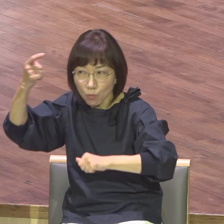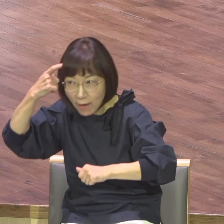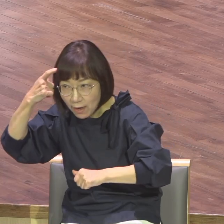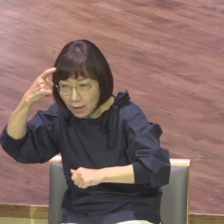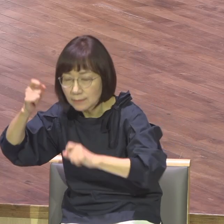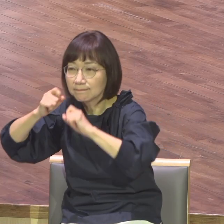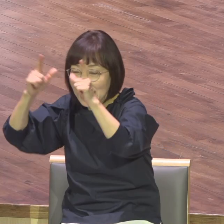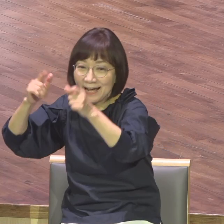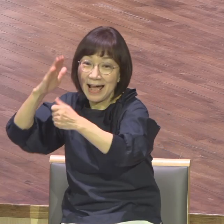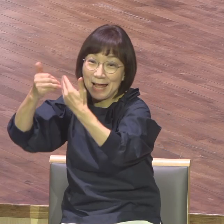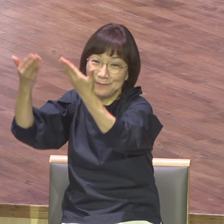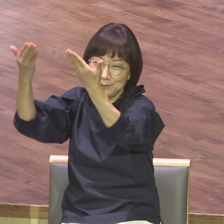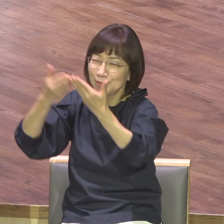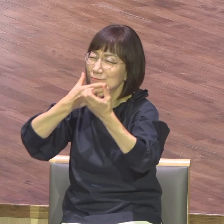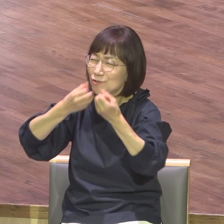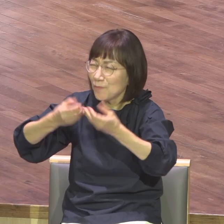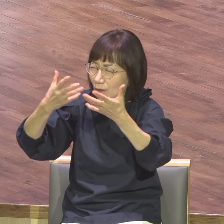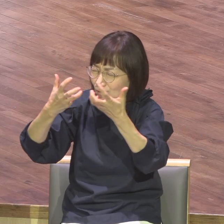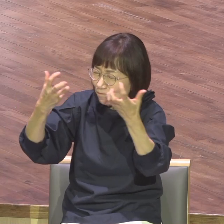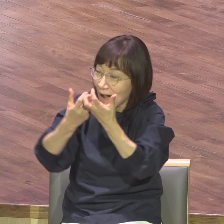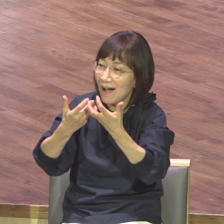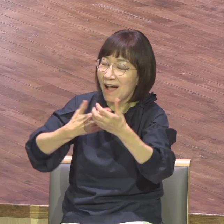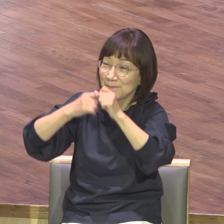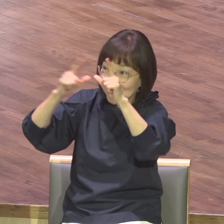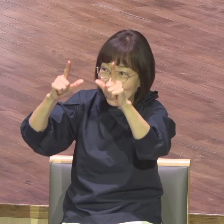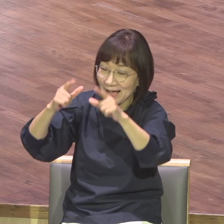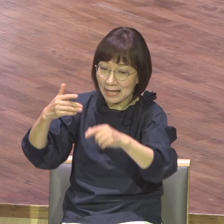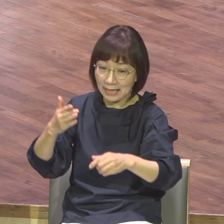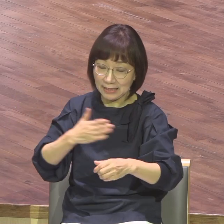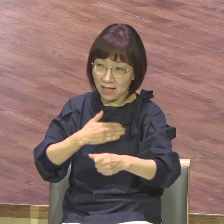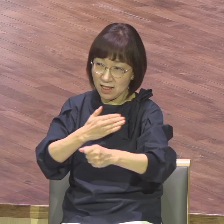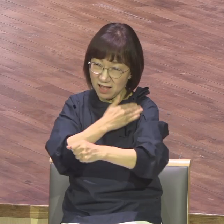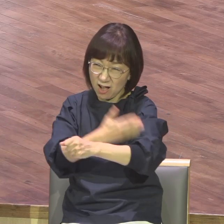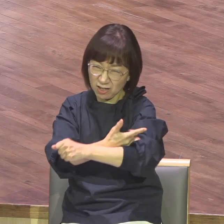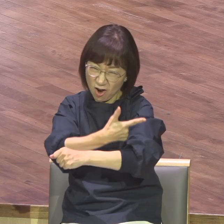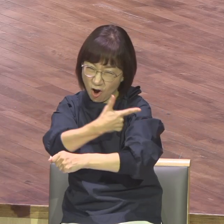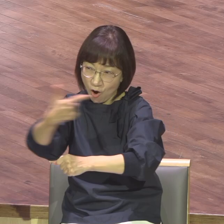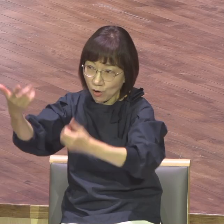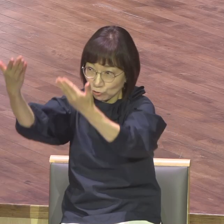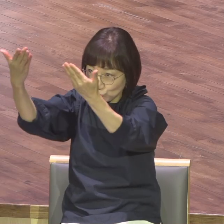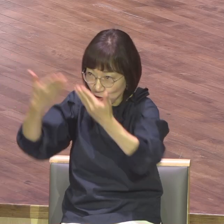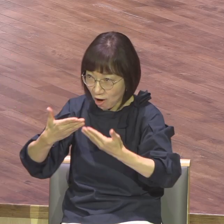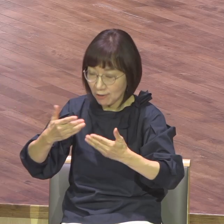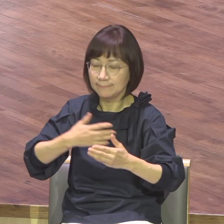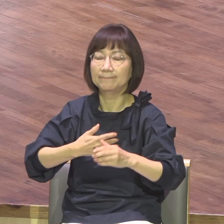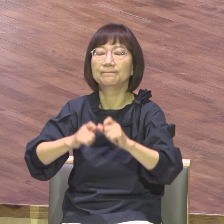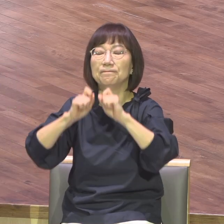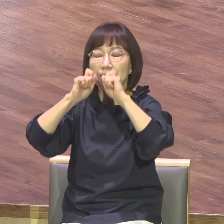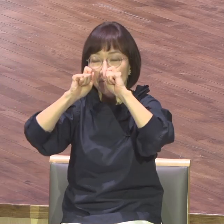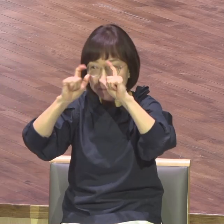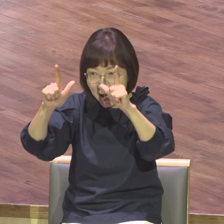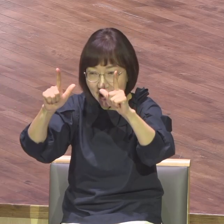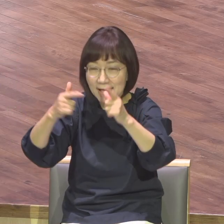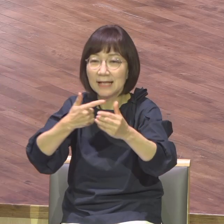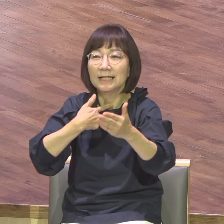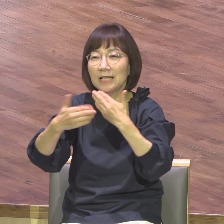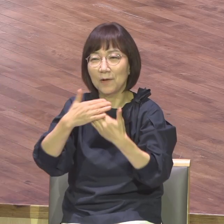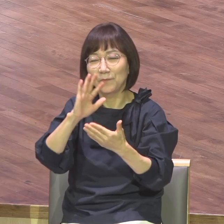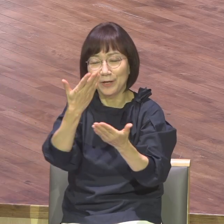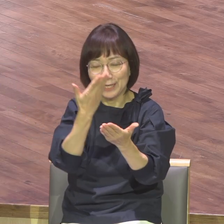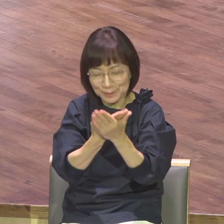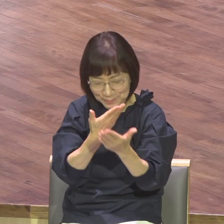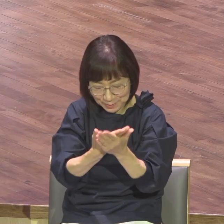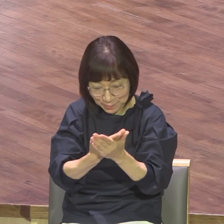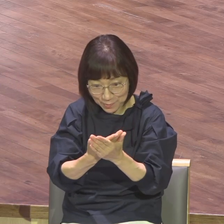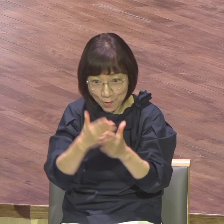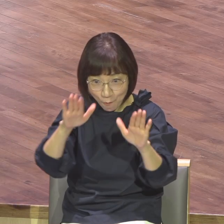기업의 영광의 풍성함이 무엇이며 우리에게 베푸신 능력의 지극히 크심이 어떠하신지 깨닫고 알고 체험하게 하여